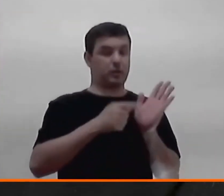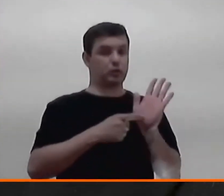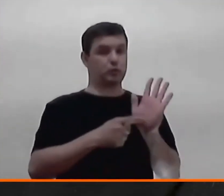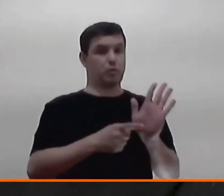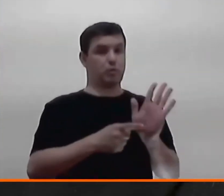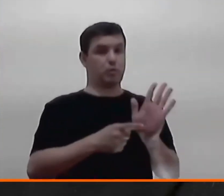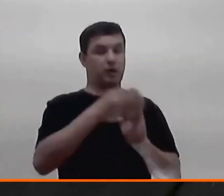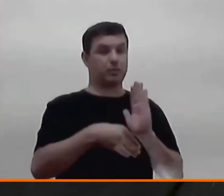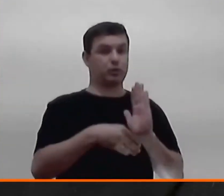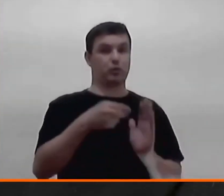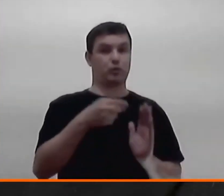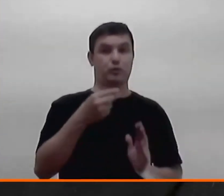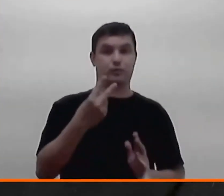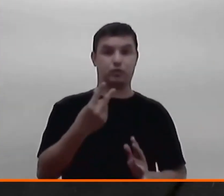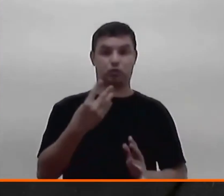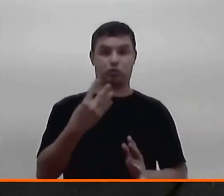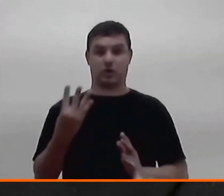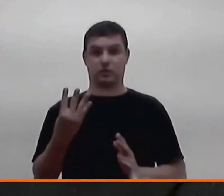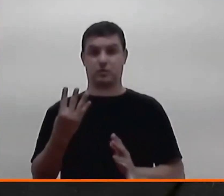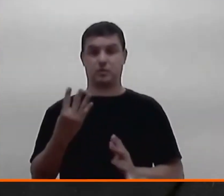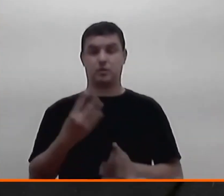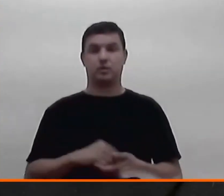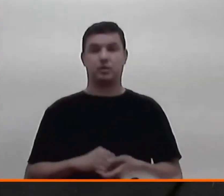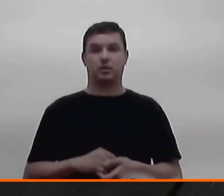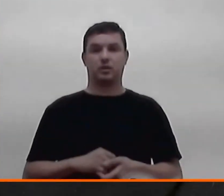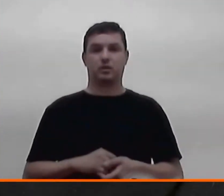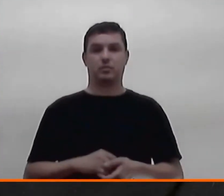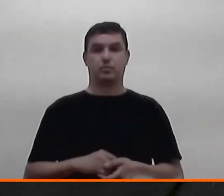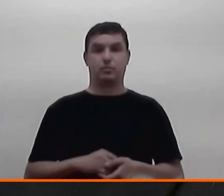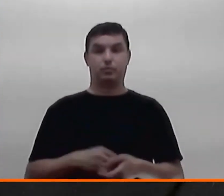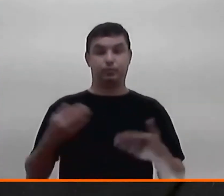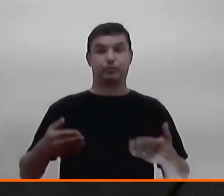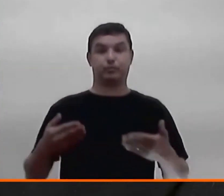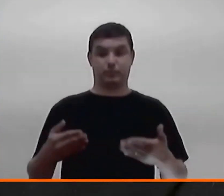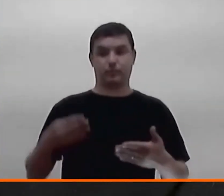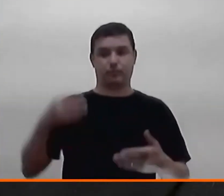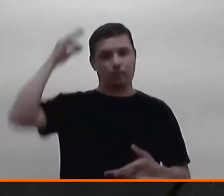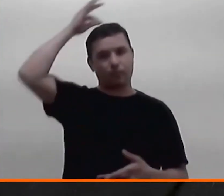24, nós estamos na era do Espírito,